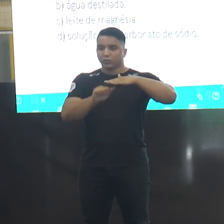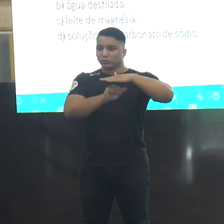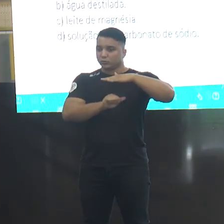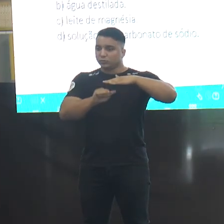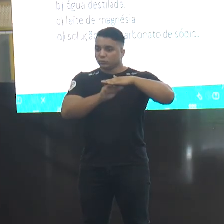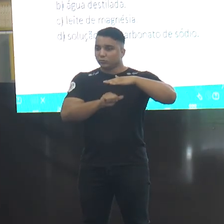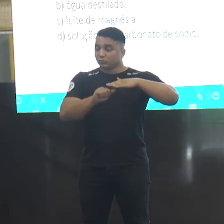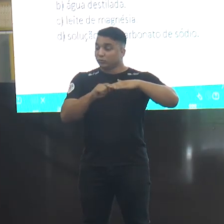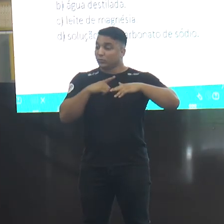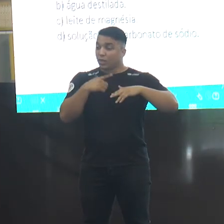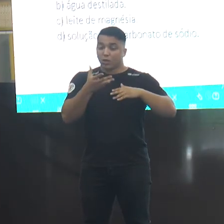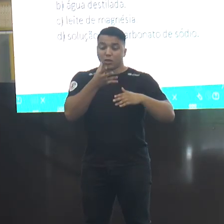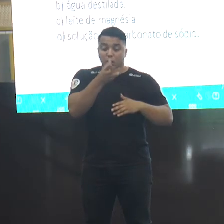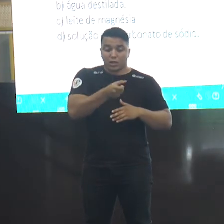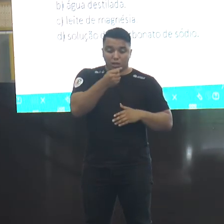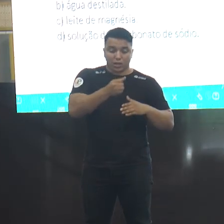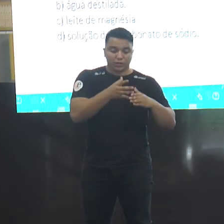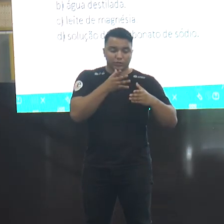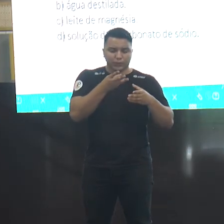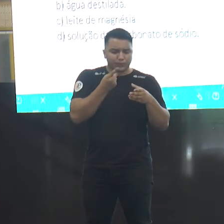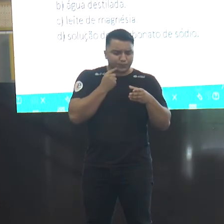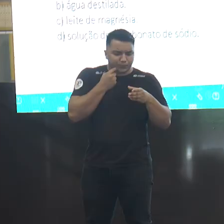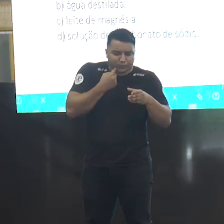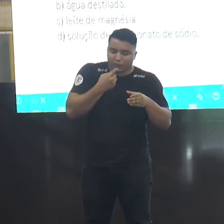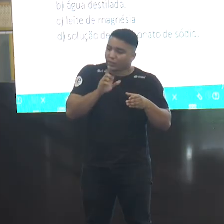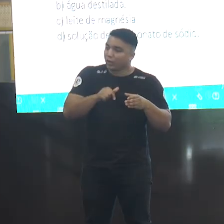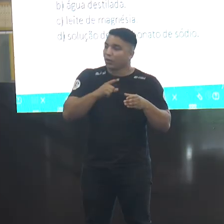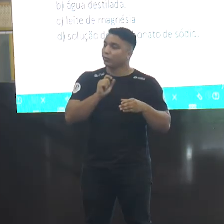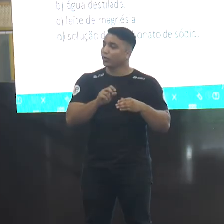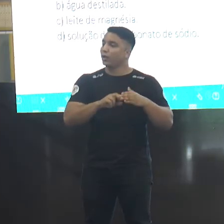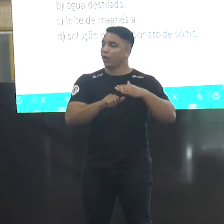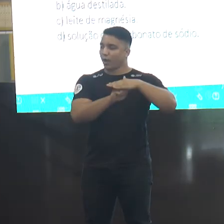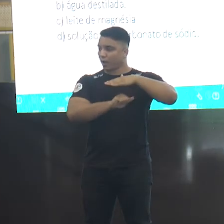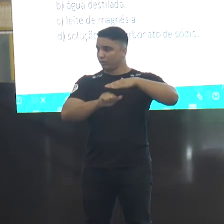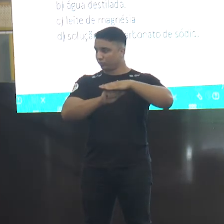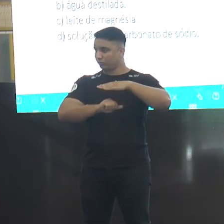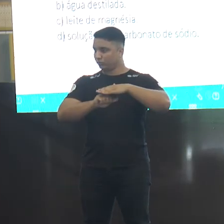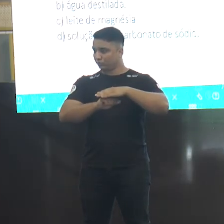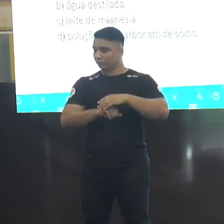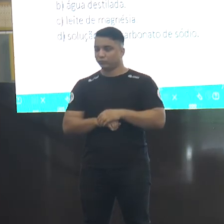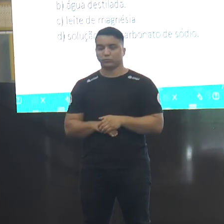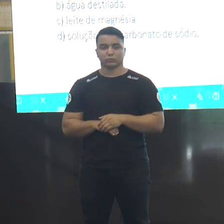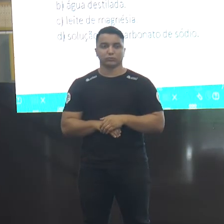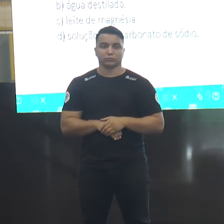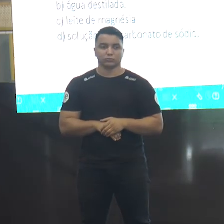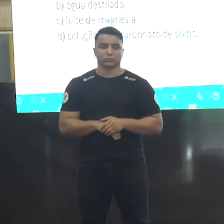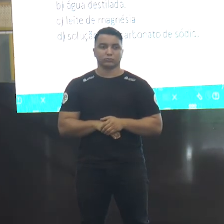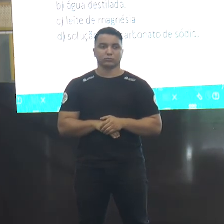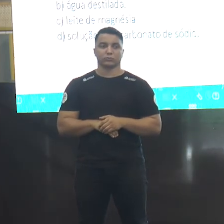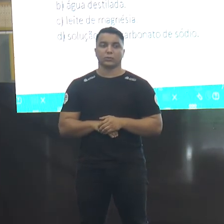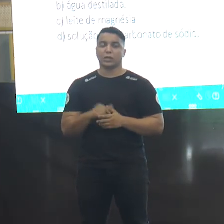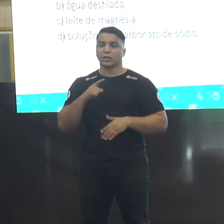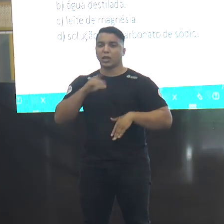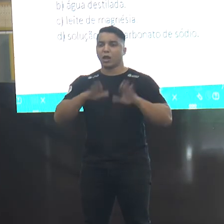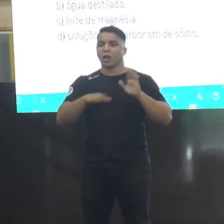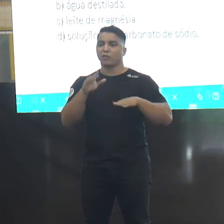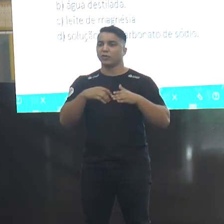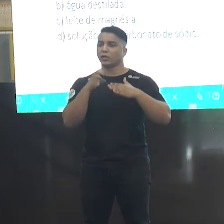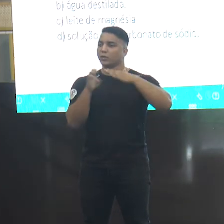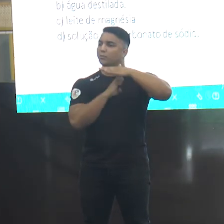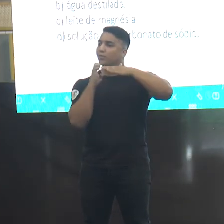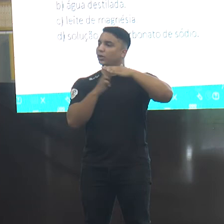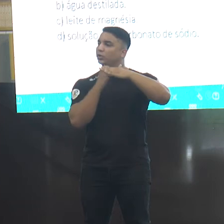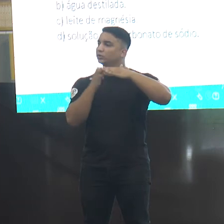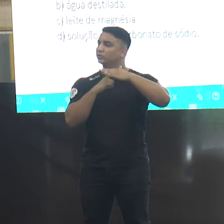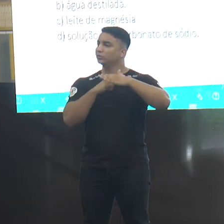Então, quando o leite começa a estragar, ele vai ficando ácido. Não sei se vocês ouviram falar, de vez em quando tem umas empresas que